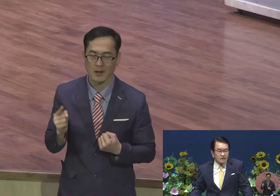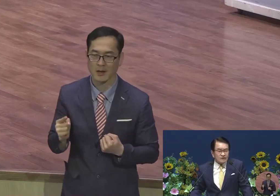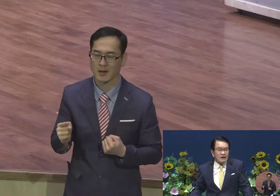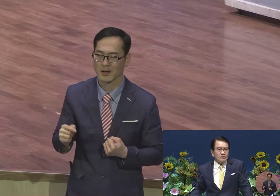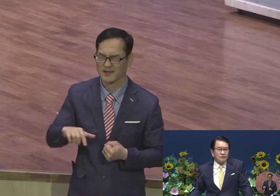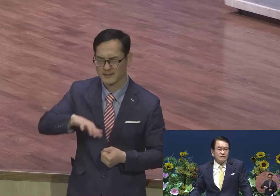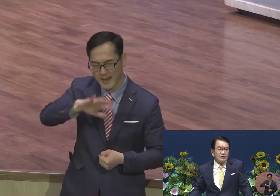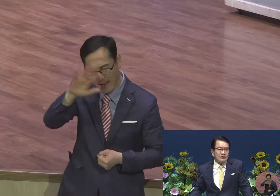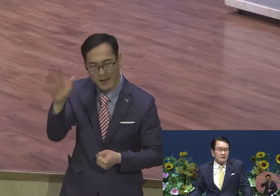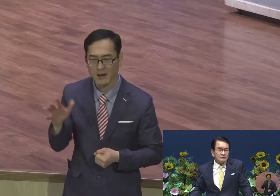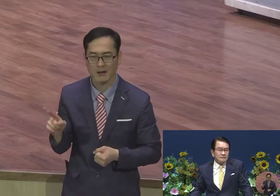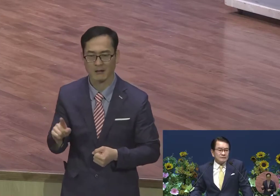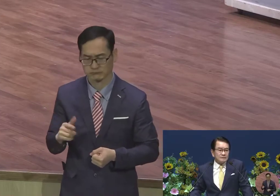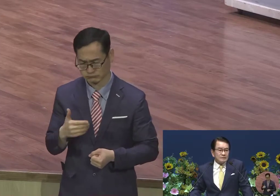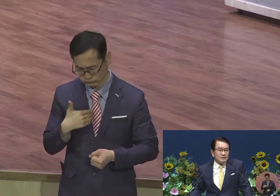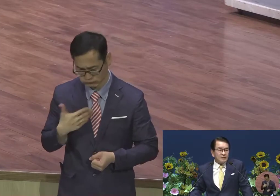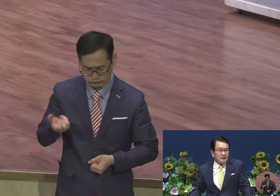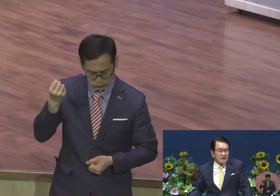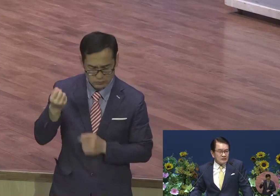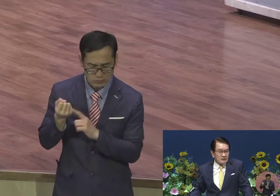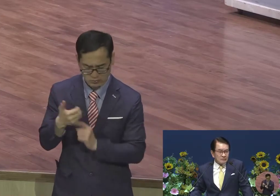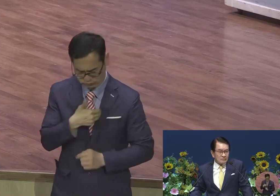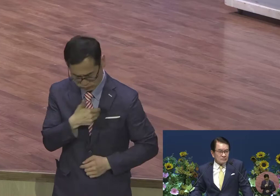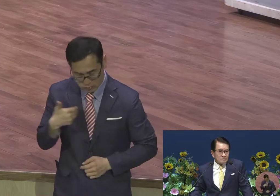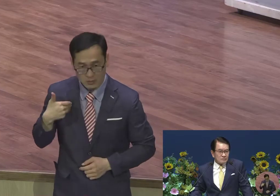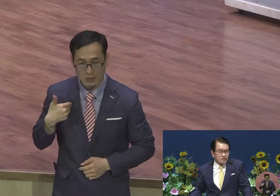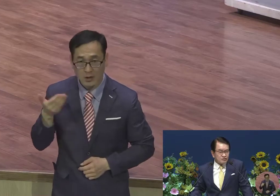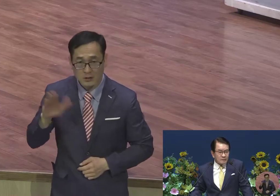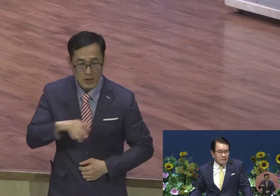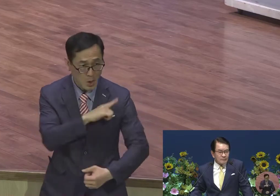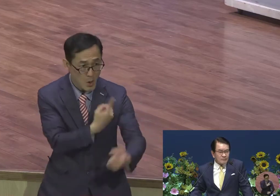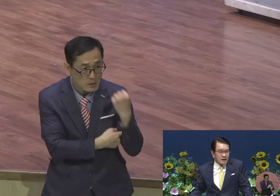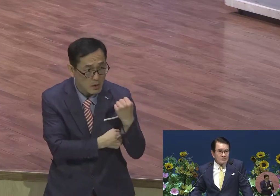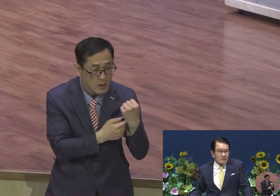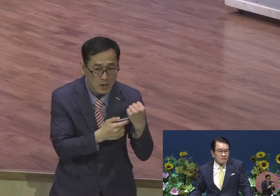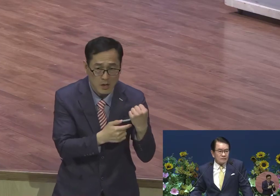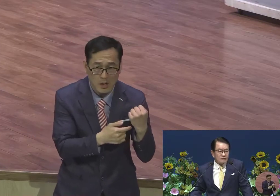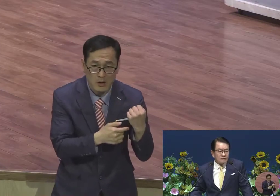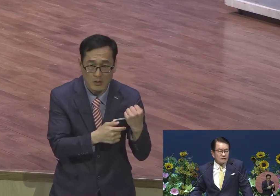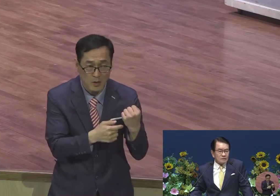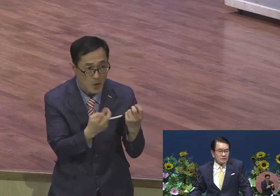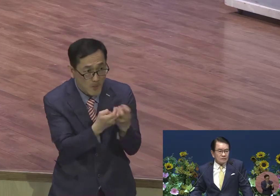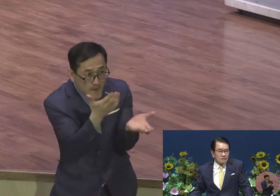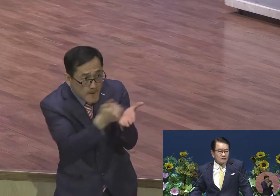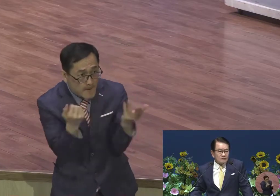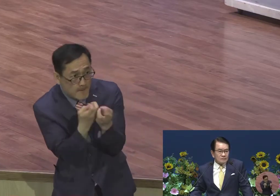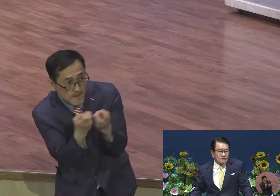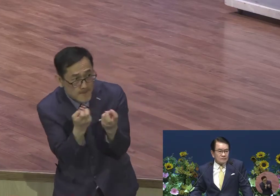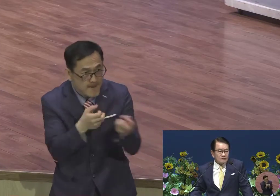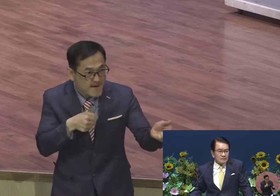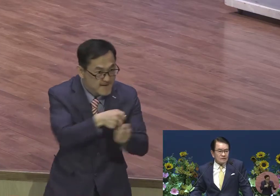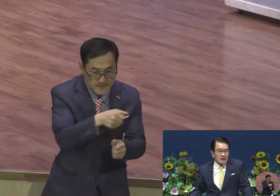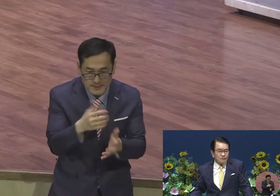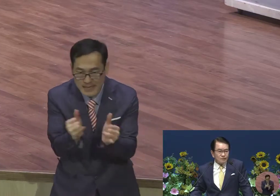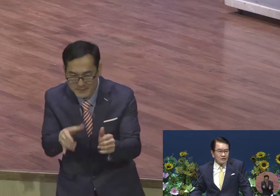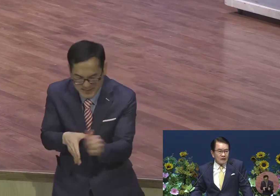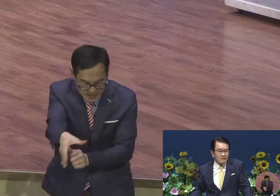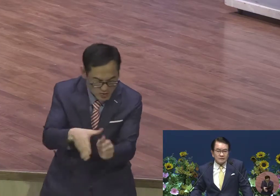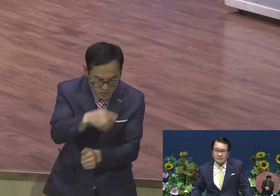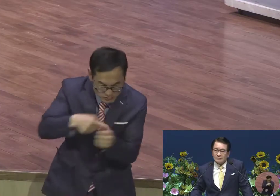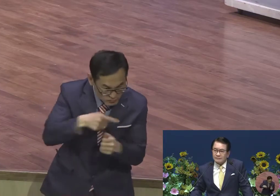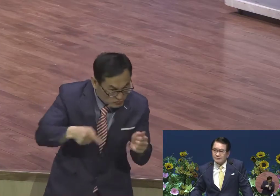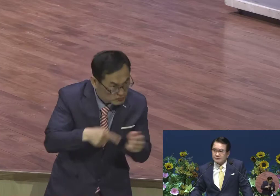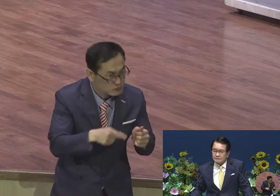돼가지고 죽기 살기로 그냥 매달리느냐고 수단 방북 가리지 않고 사람